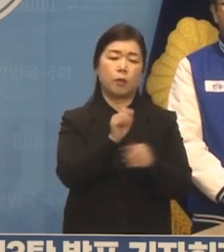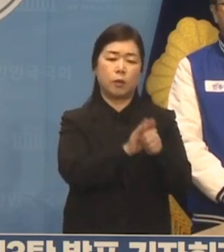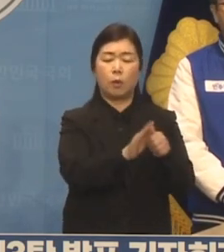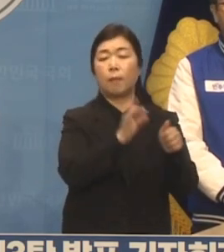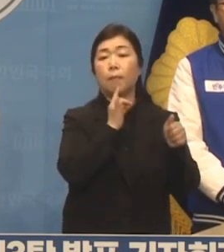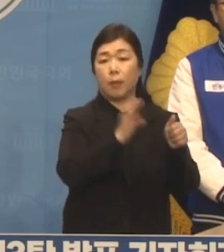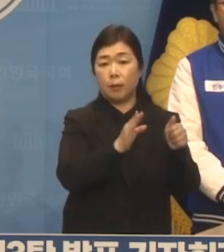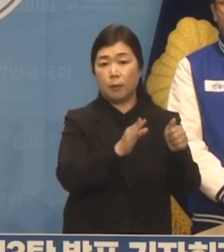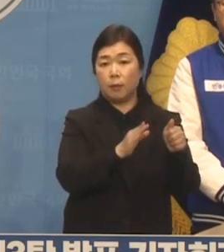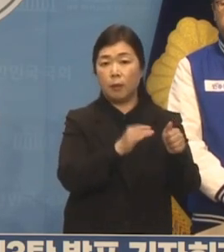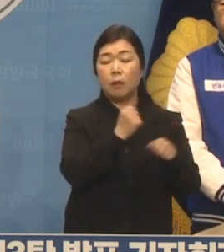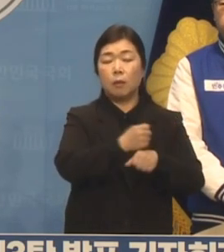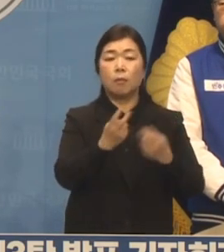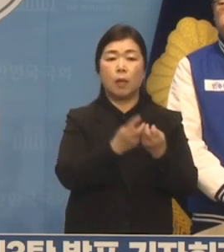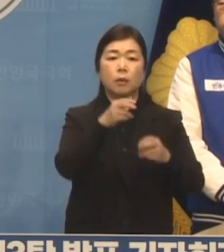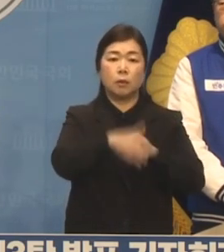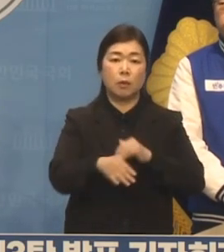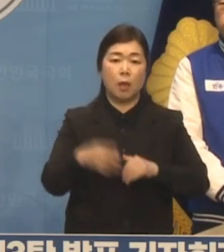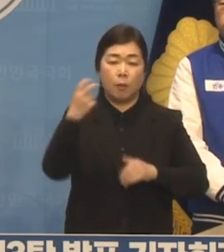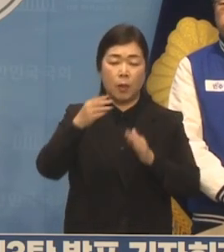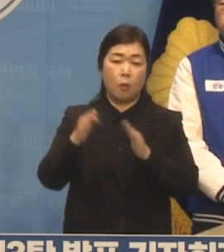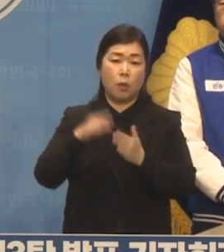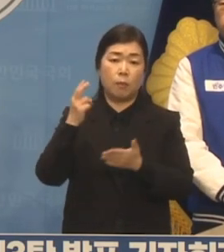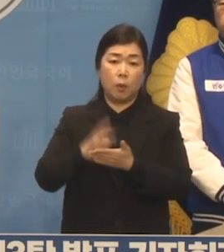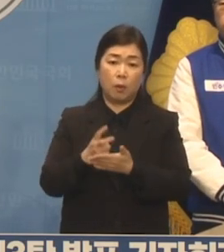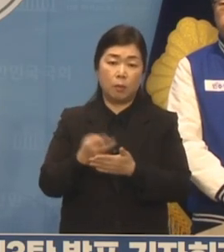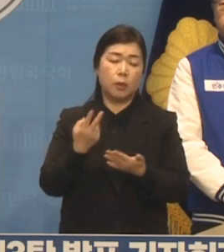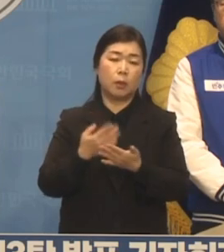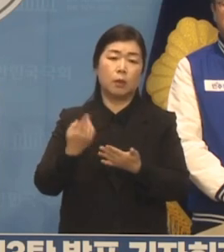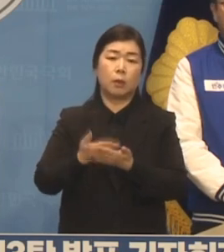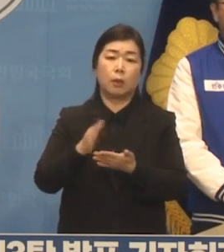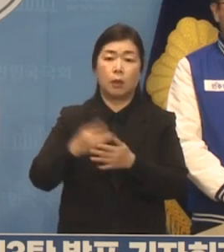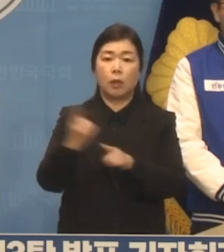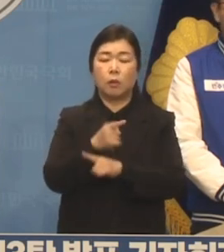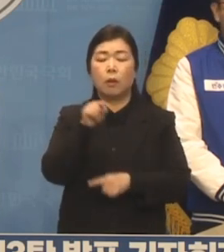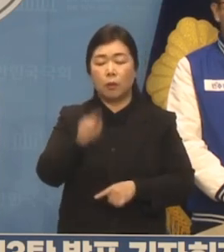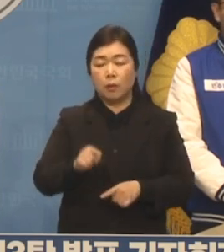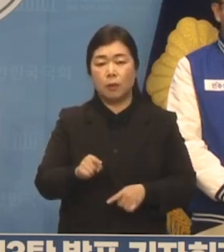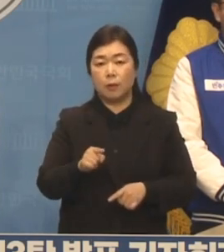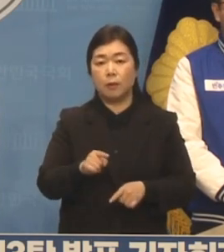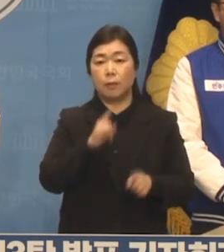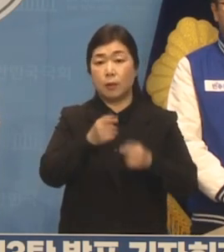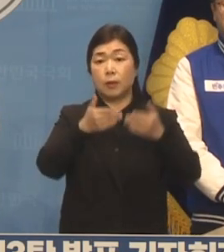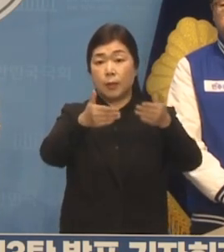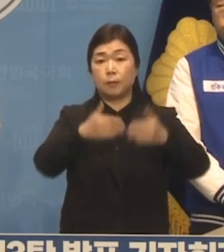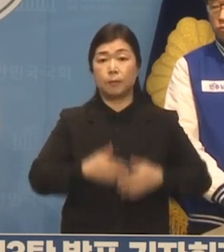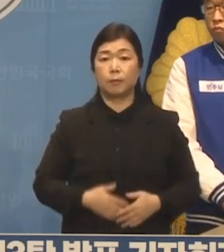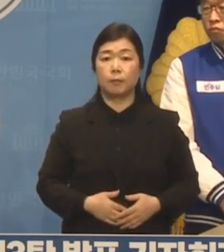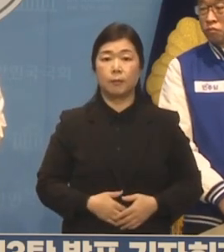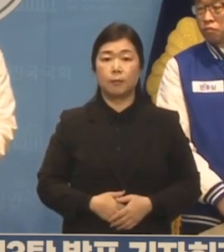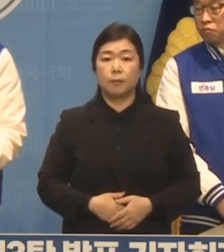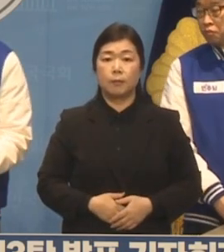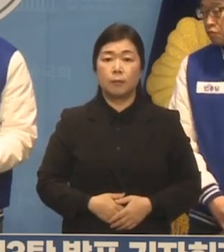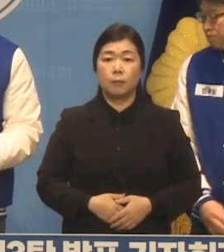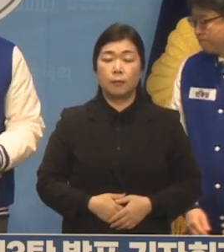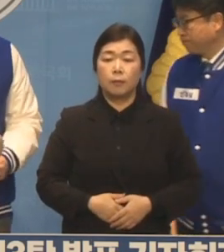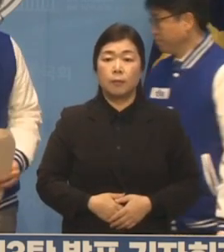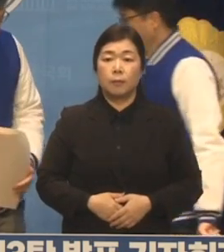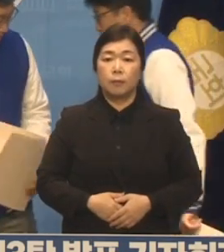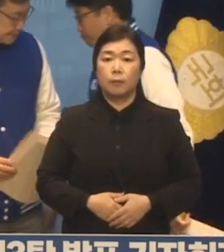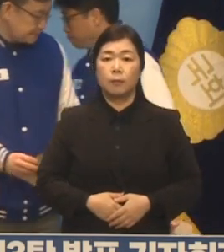업무를 하도록 하는 방식으로 감사원법을 개정할 것을 22구 때에서 꼭 추진할 것들을 민주당에 제안 드리는 바입니다.